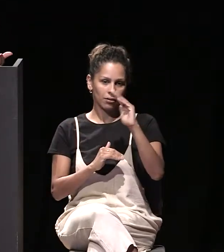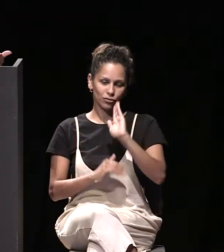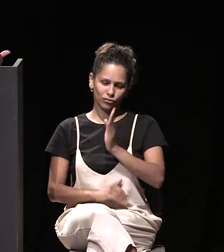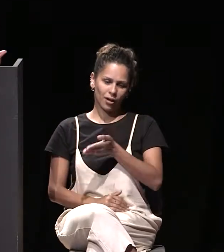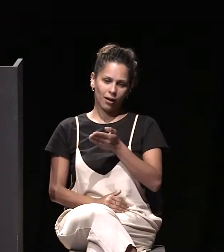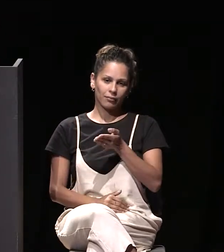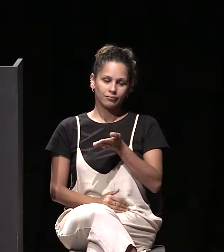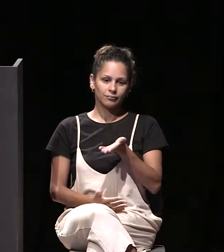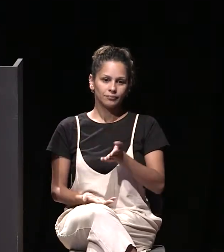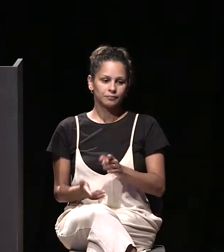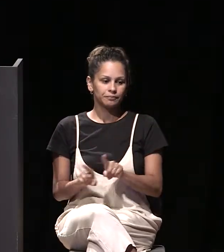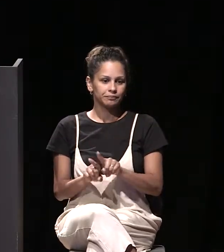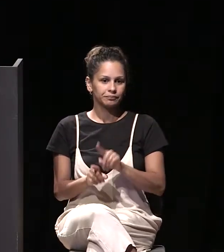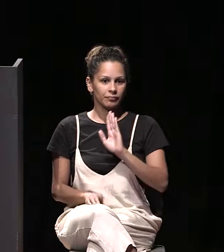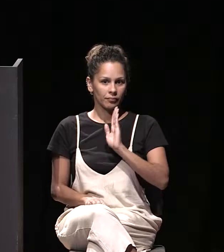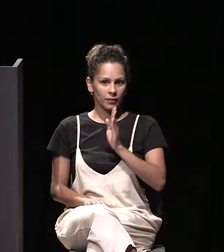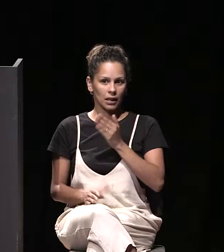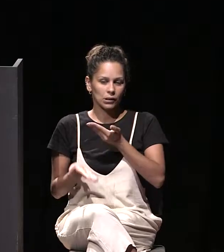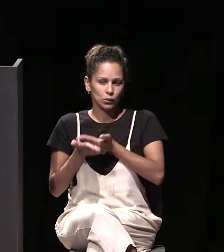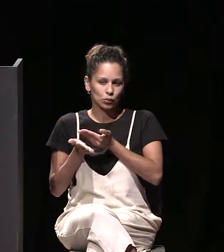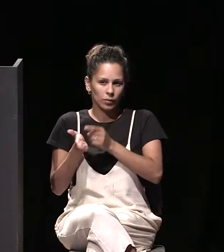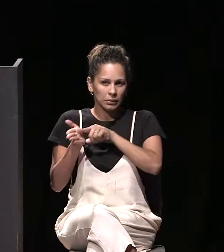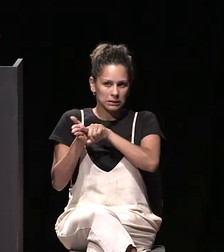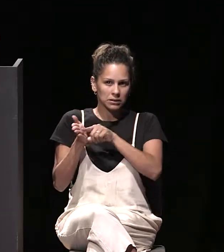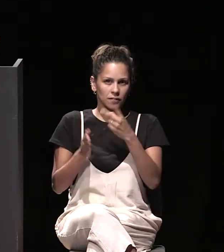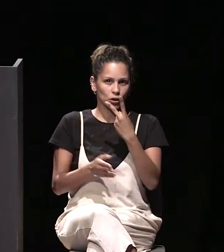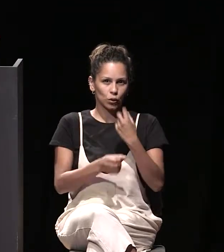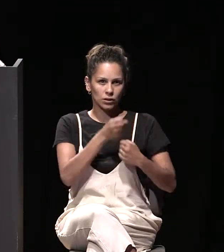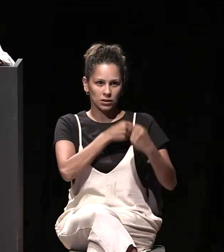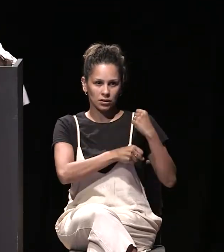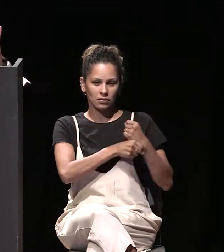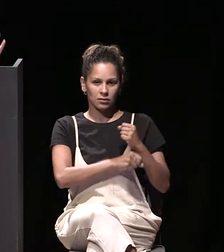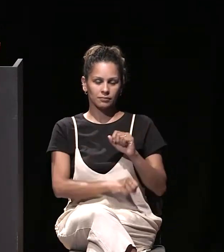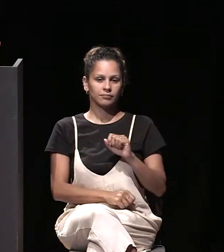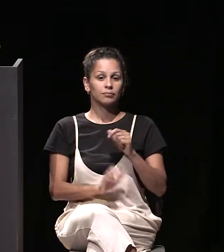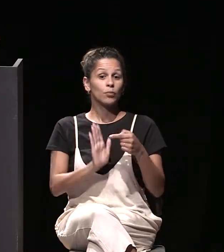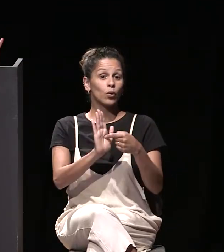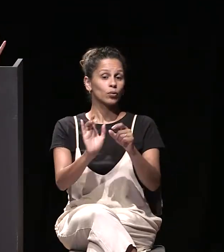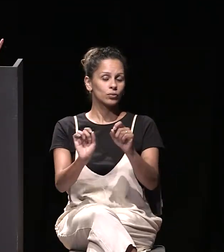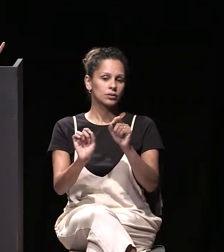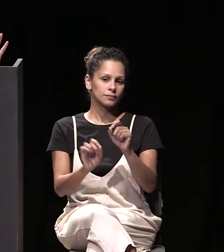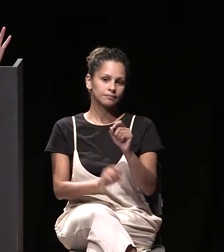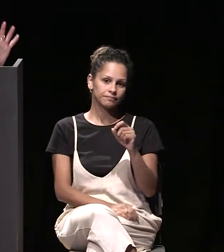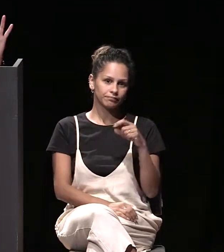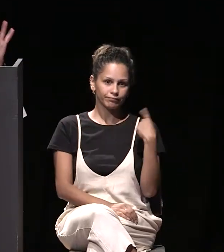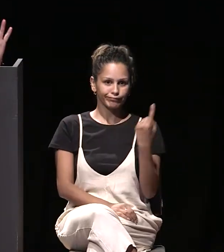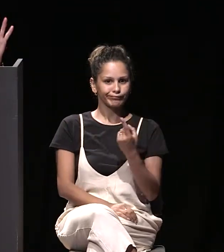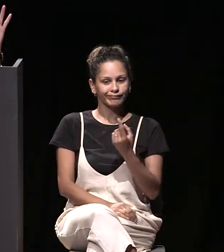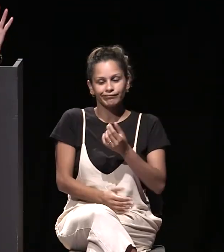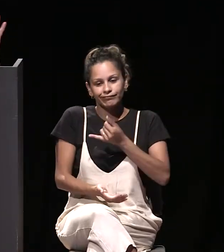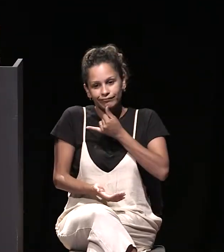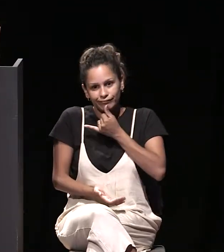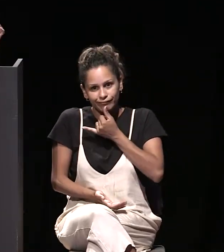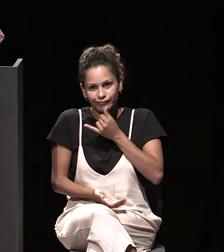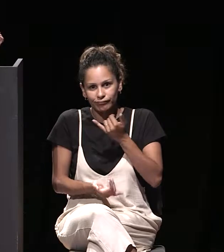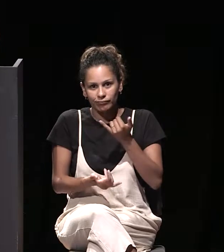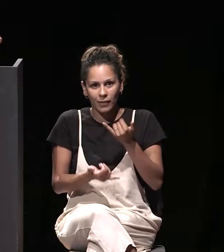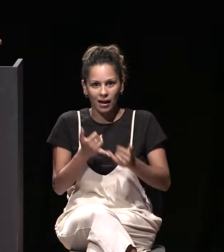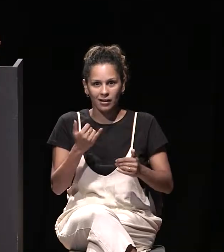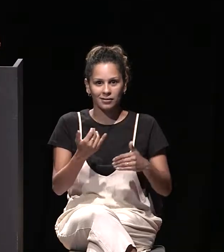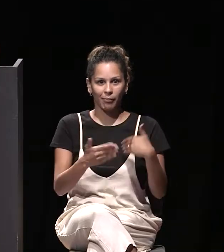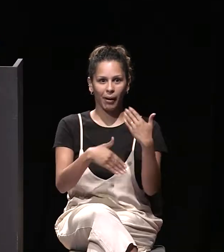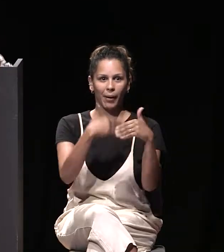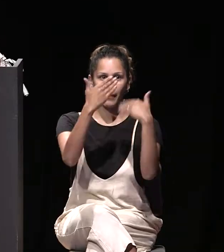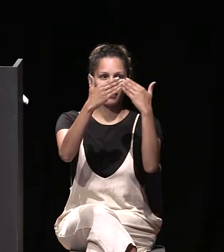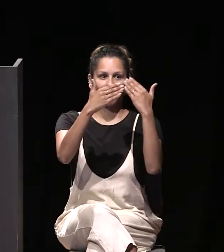2 anos atrás, disse que nós vamos demorar, se a gente vai nesse ritmo, infelizmente estamos retrocedendo, mas se a gente fosse nesse ritmo há